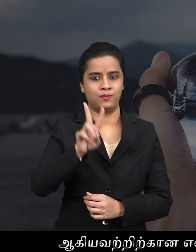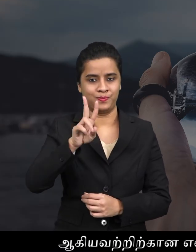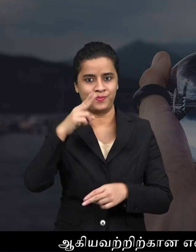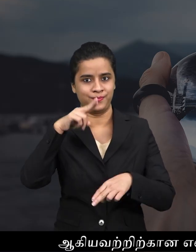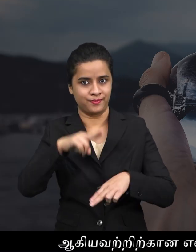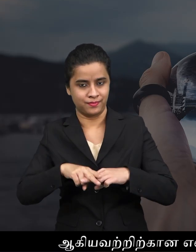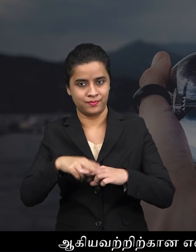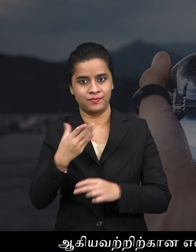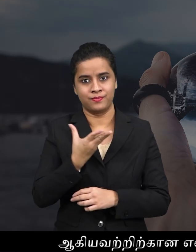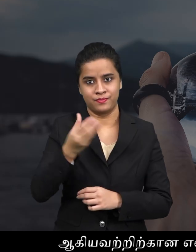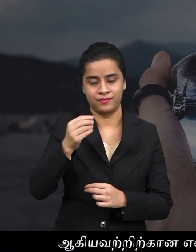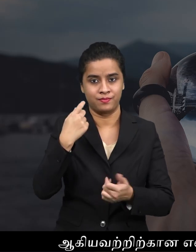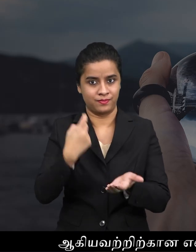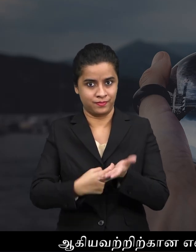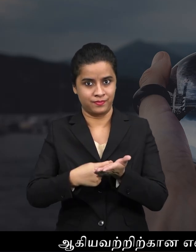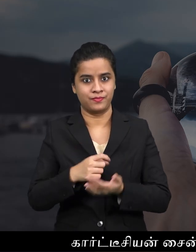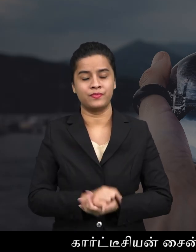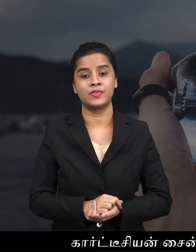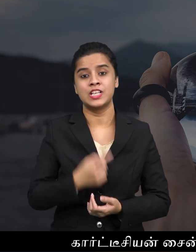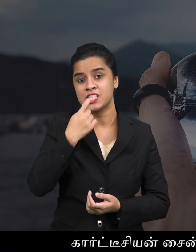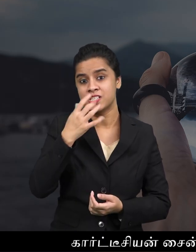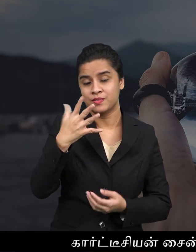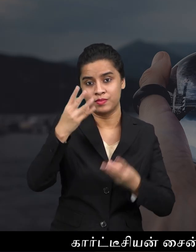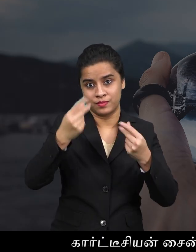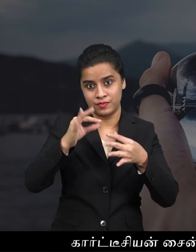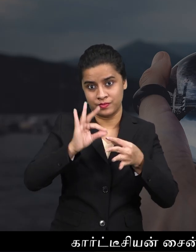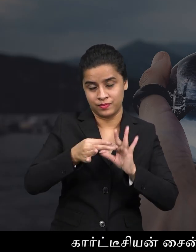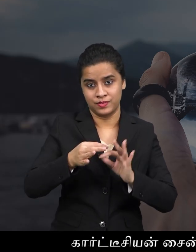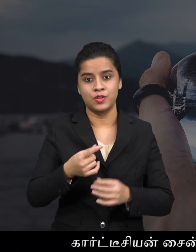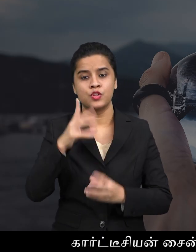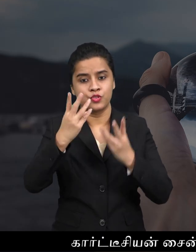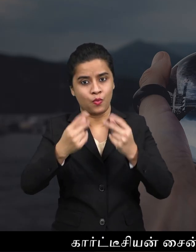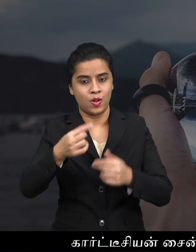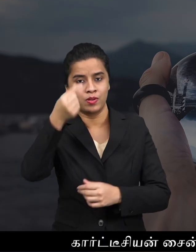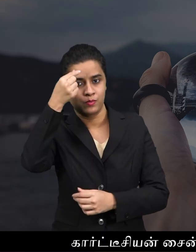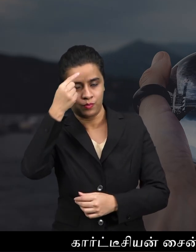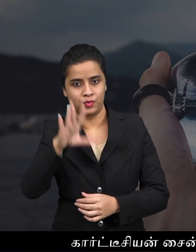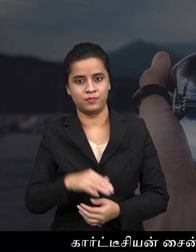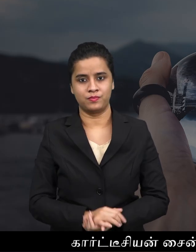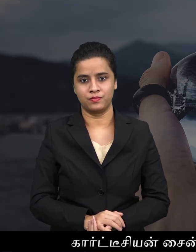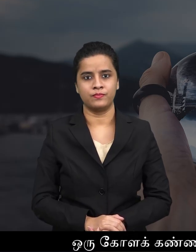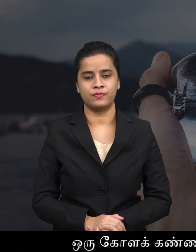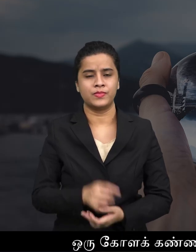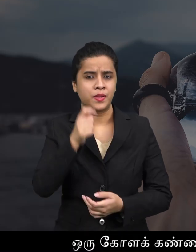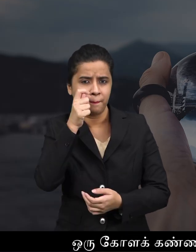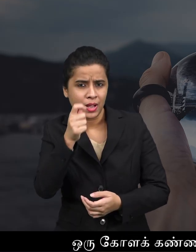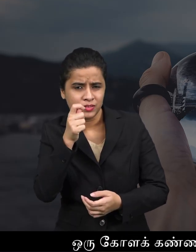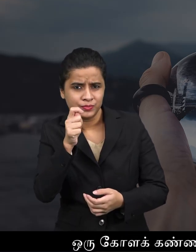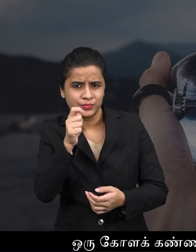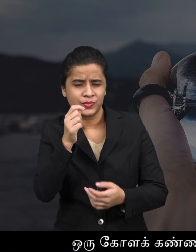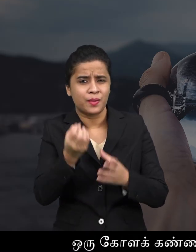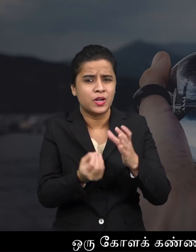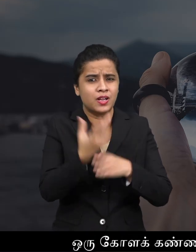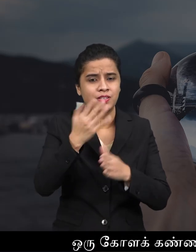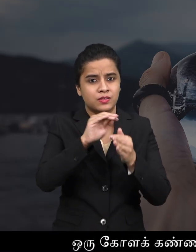மதிப்புகளை மாற்றும்போது நீங்கள் புதிய கார்ட்டீசியன் மரபு குறியீடுகளை பயன்படுத்த வேண்டும். ஒரு கோள